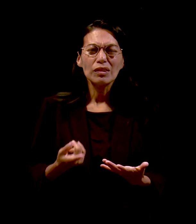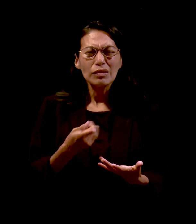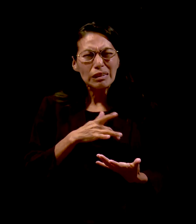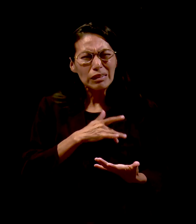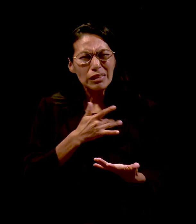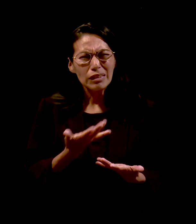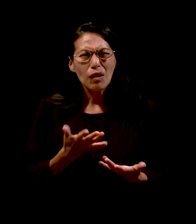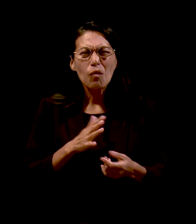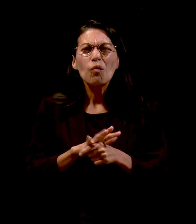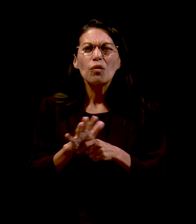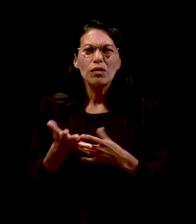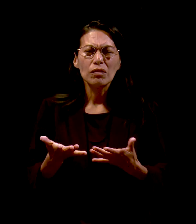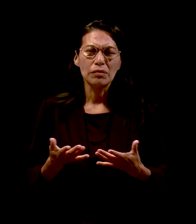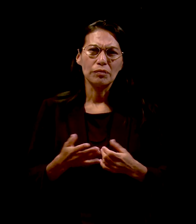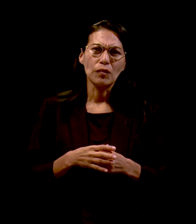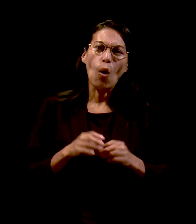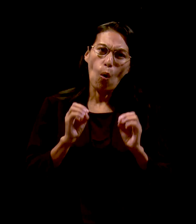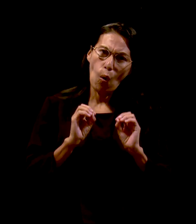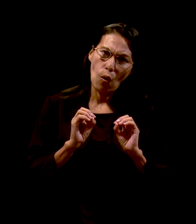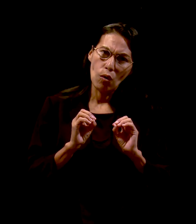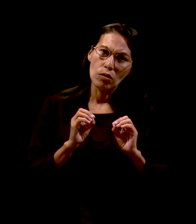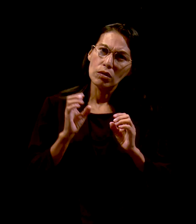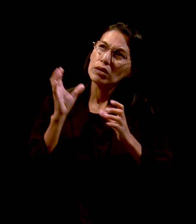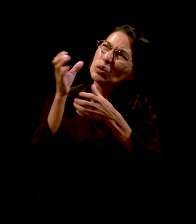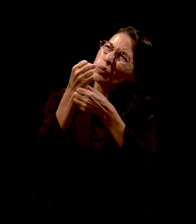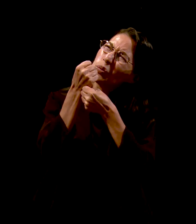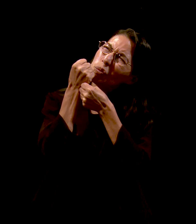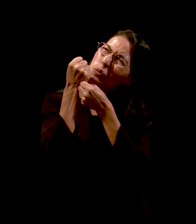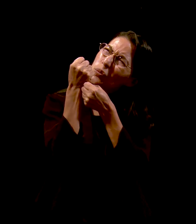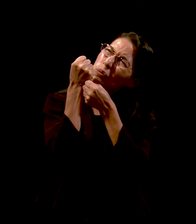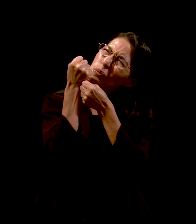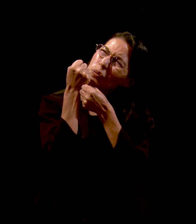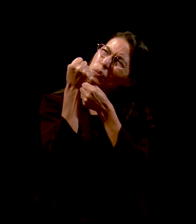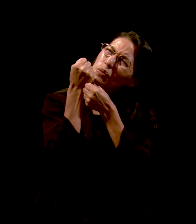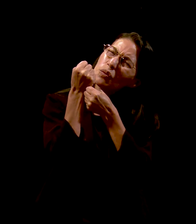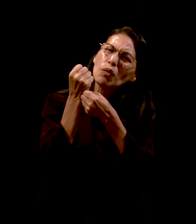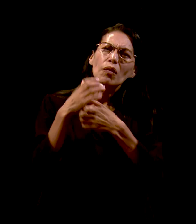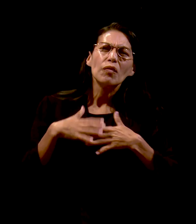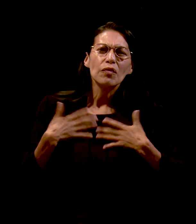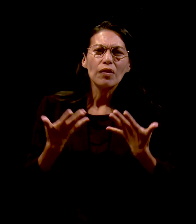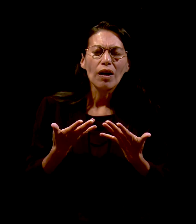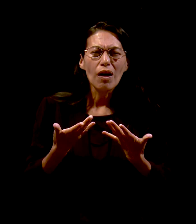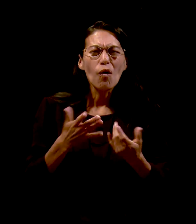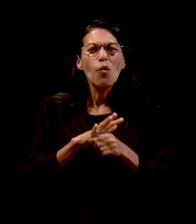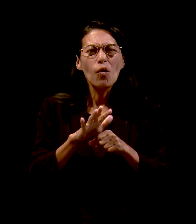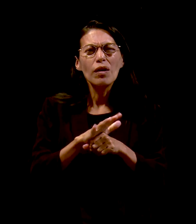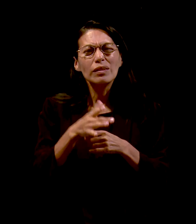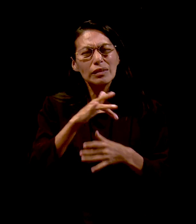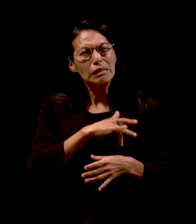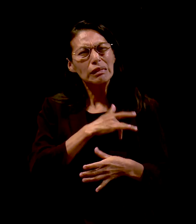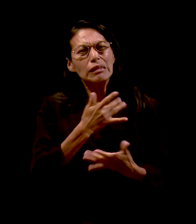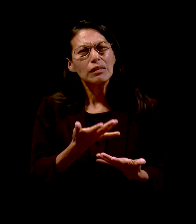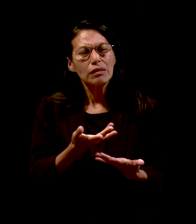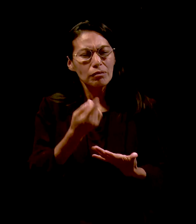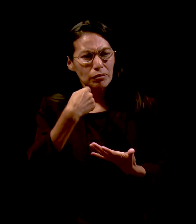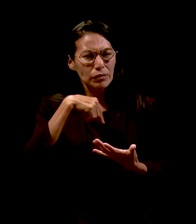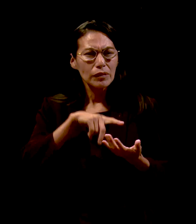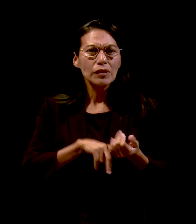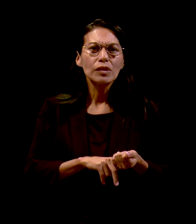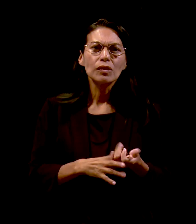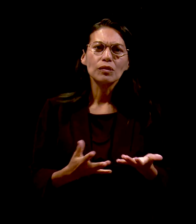ustedes se aferraban más de la mano de dios' yo no sé cuál cuales fue esos sentimientos que tenían cuando